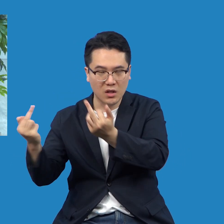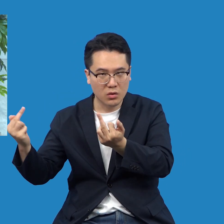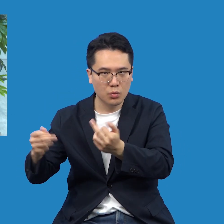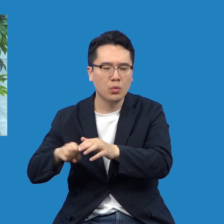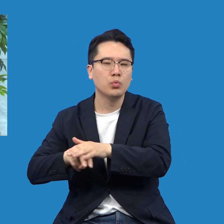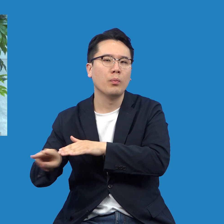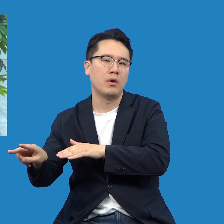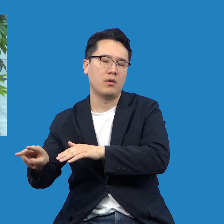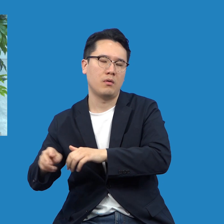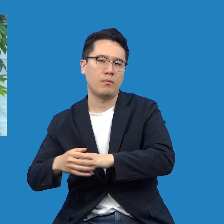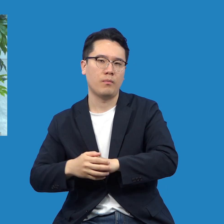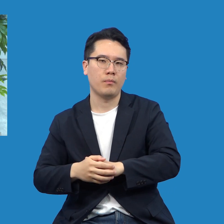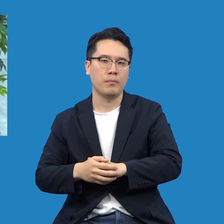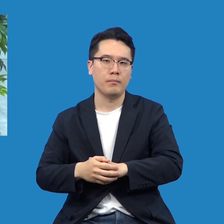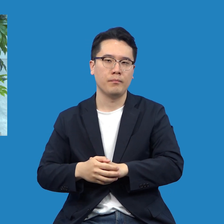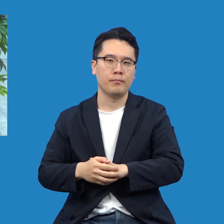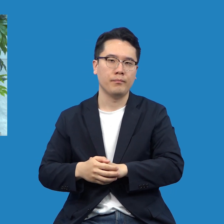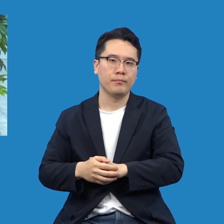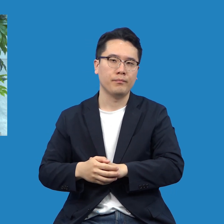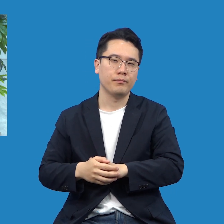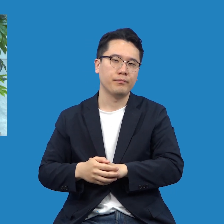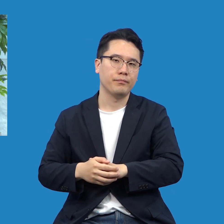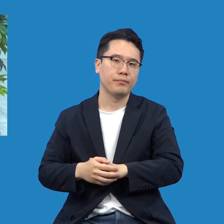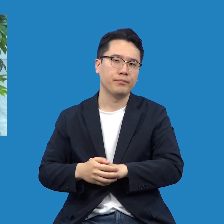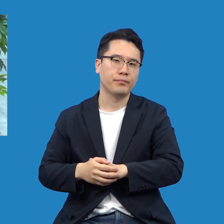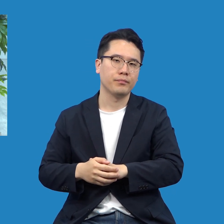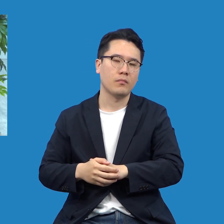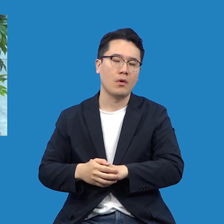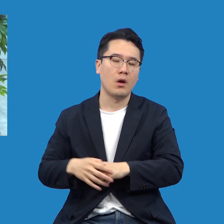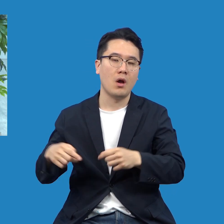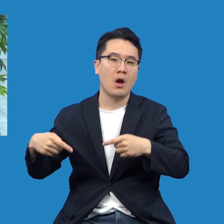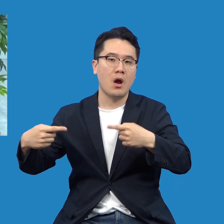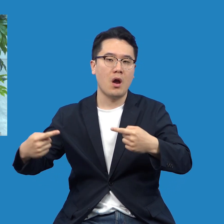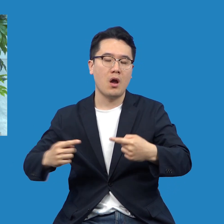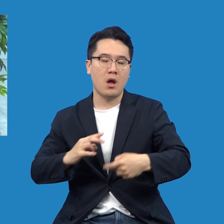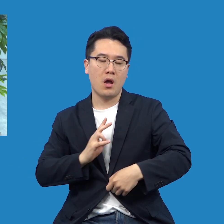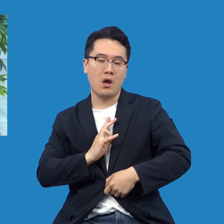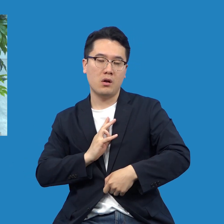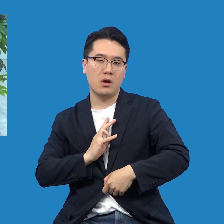이후 여하를 불문하고 엘리야를 롤 모델로